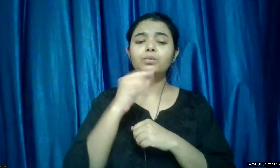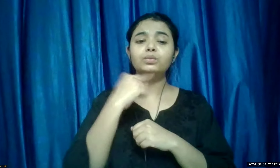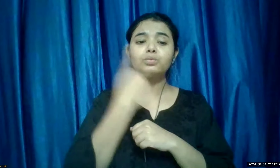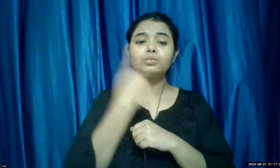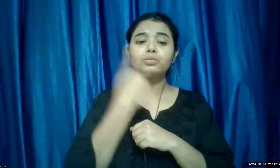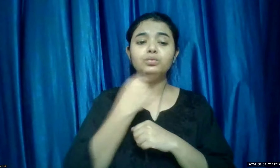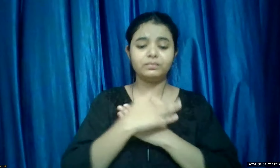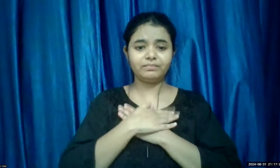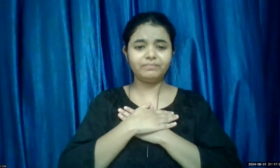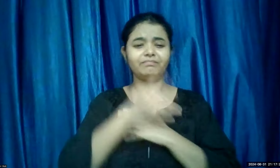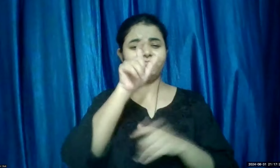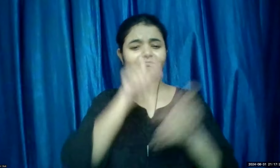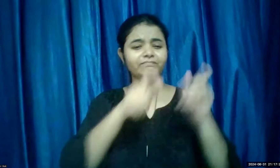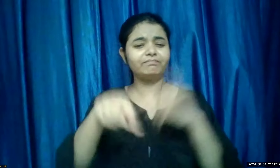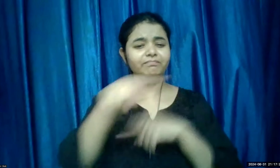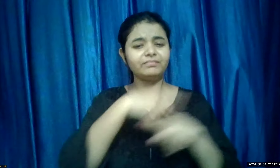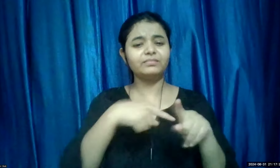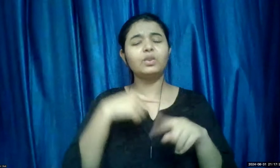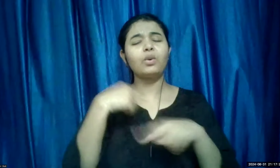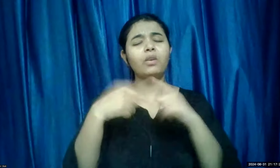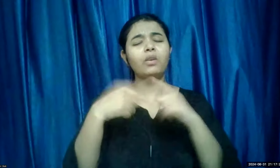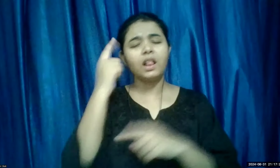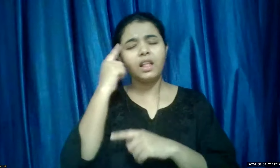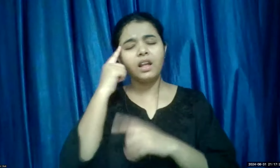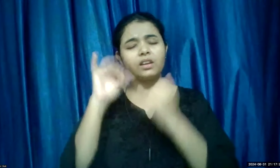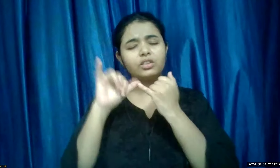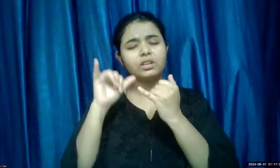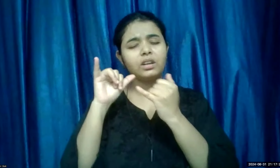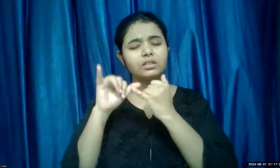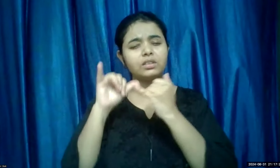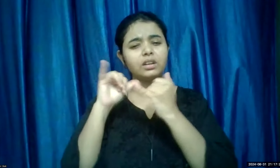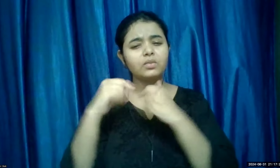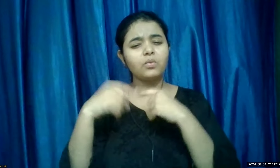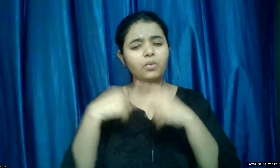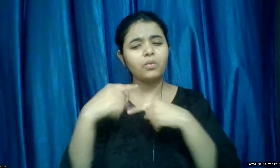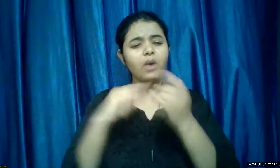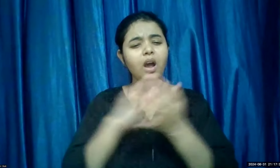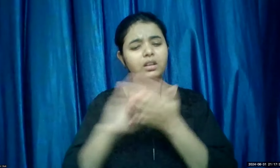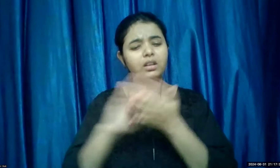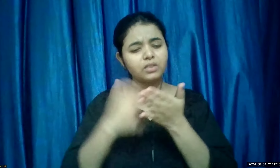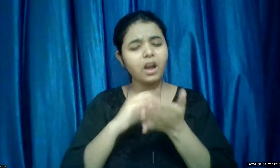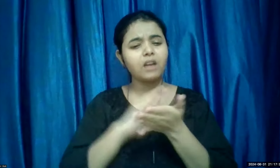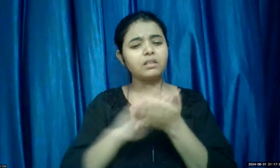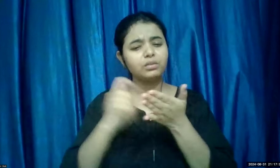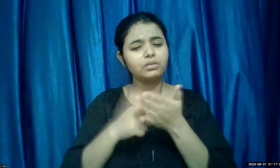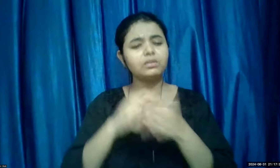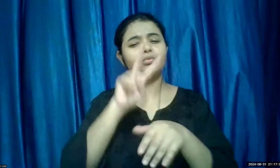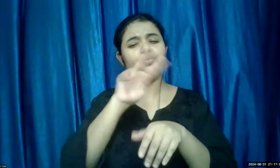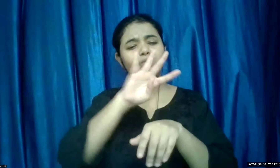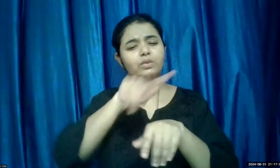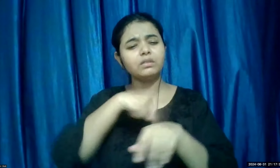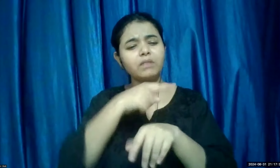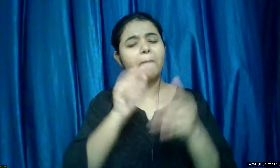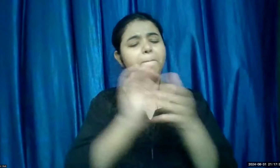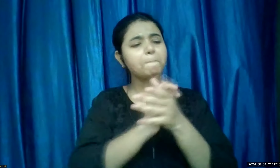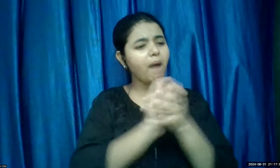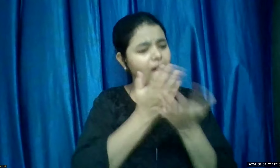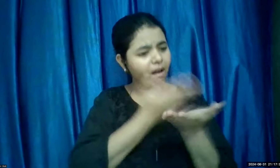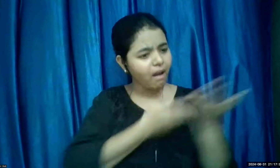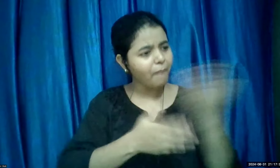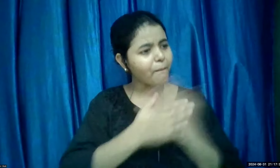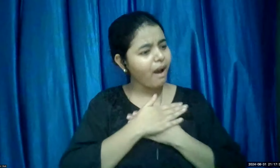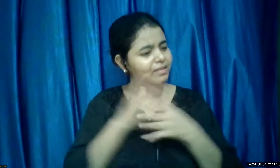है, जो सदैव मेरा चिंतन कर रहा है, मेरे नाम का जप करता है, मेरे भक्तों के साथ रहता है, मेरे भक्तों के